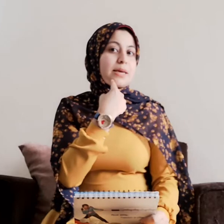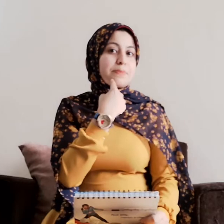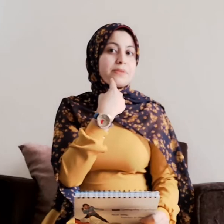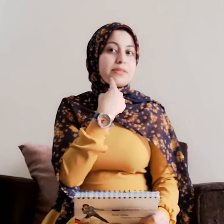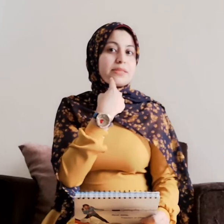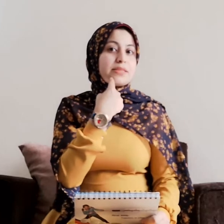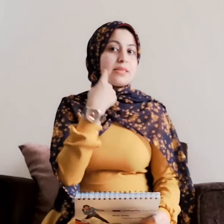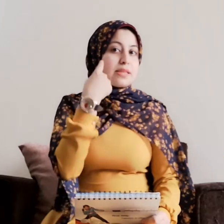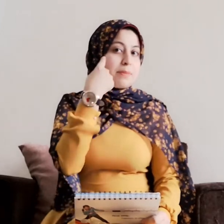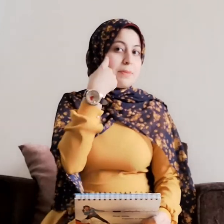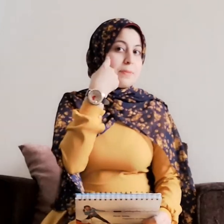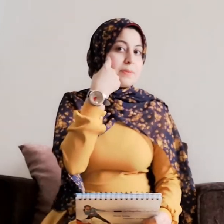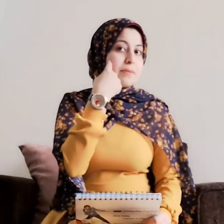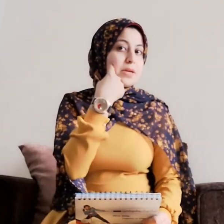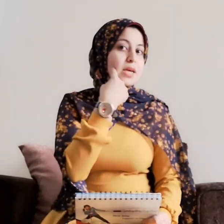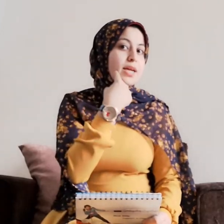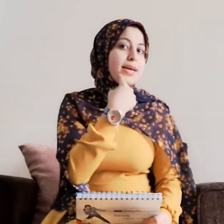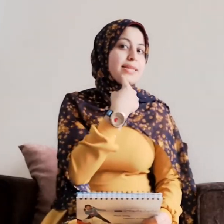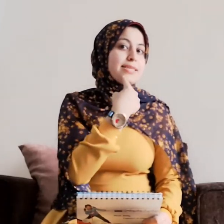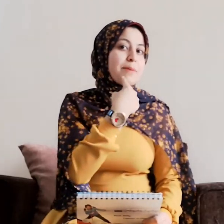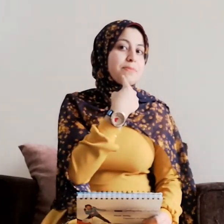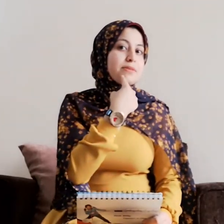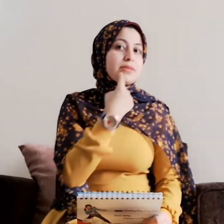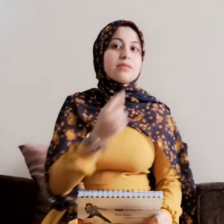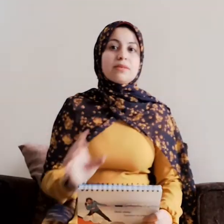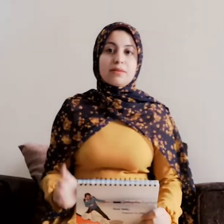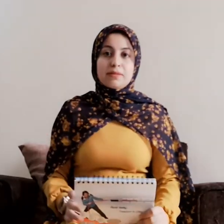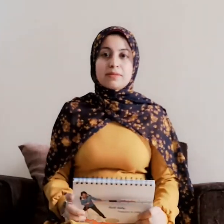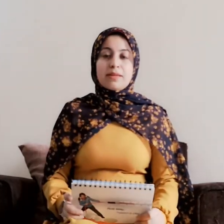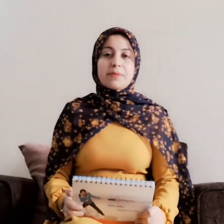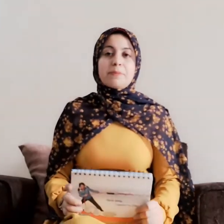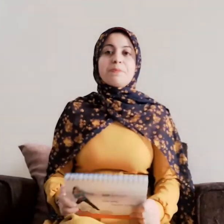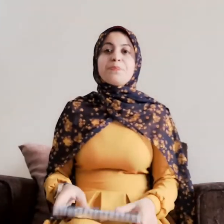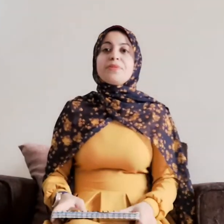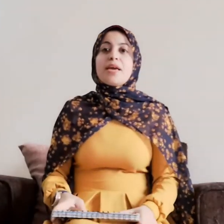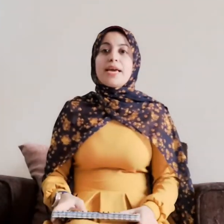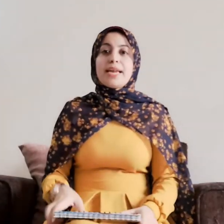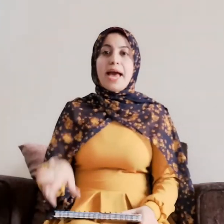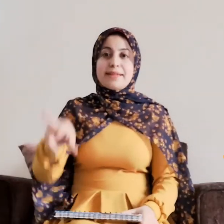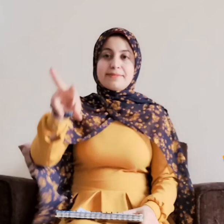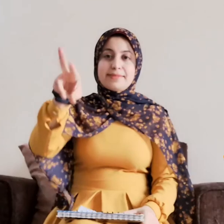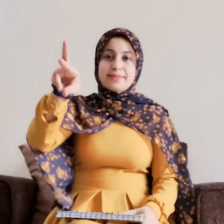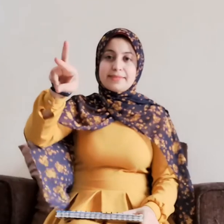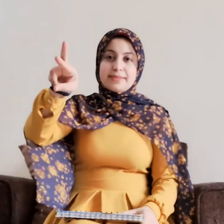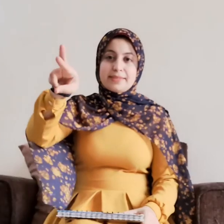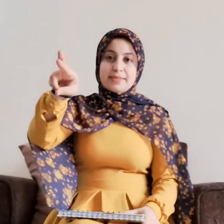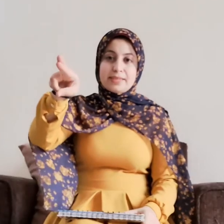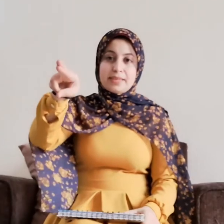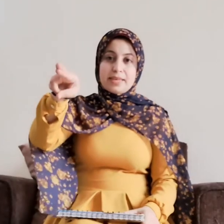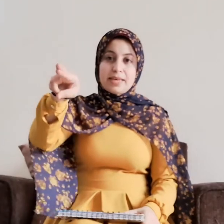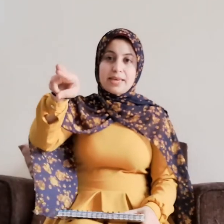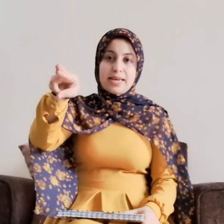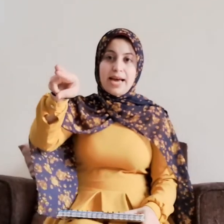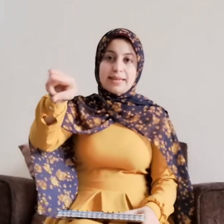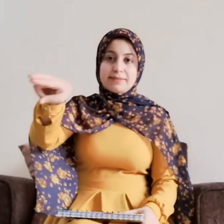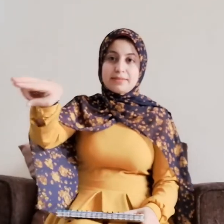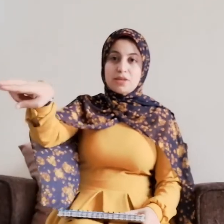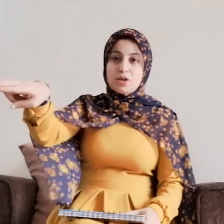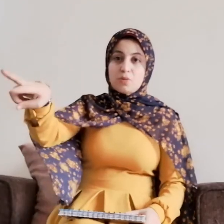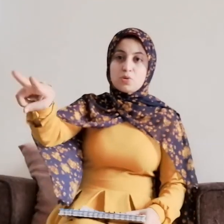السبت. تمام؟ ببدأ من هنا، السبت. تمام. الحد، الحد. بصوا